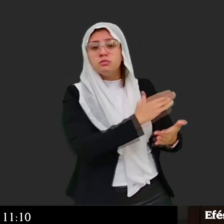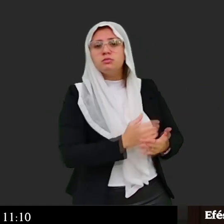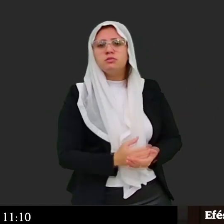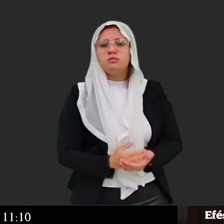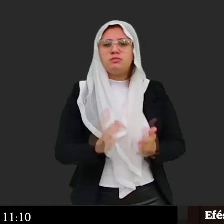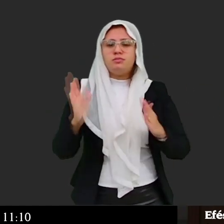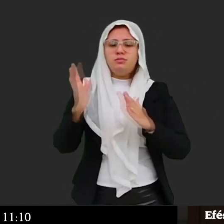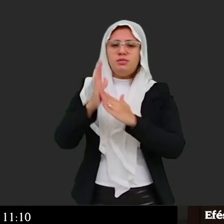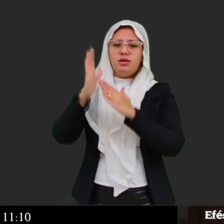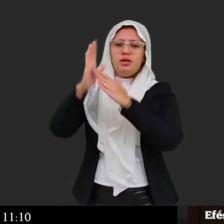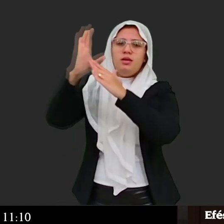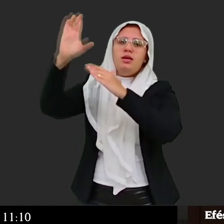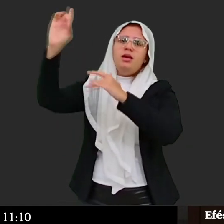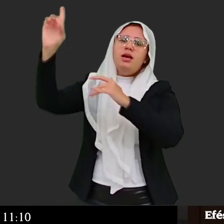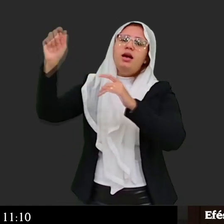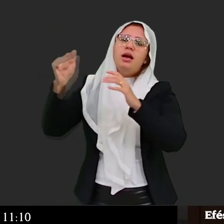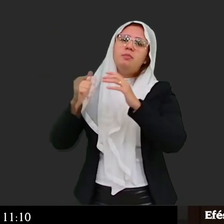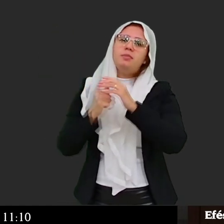Deus seja louvado.